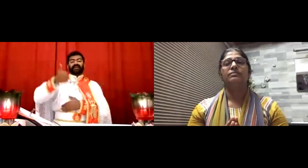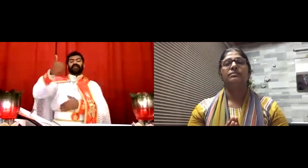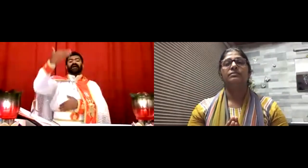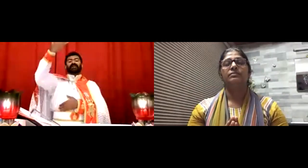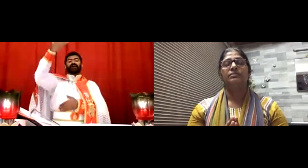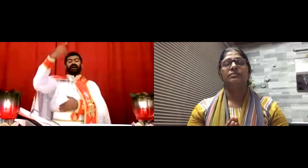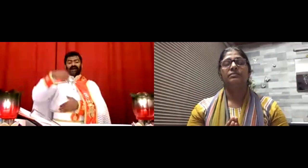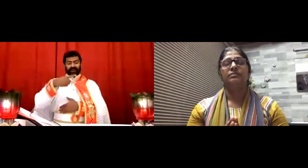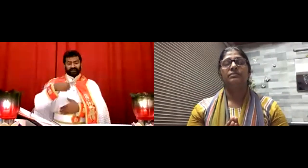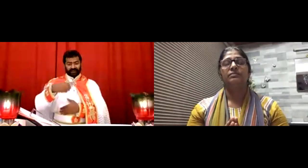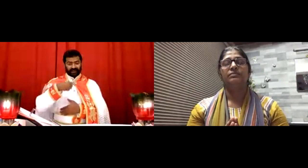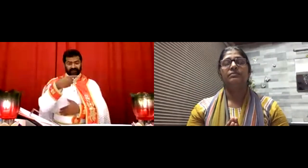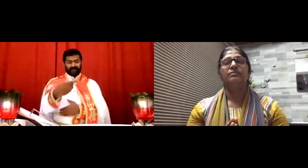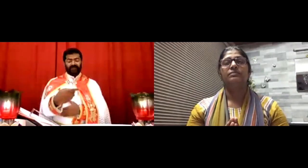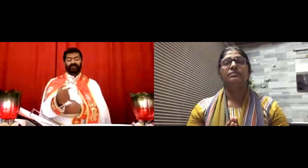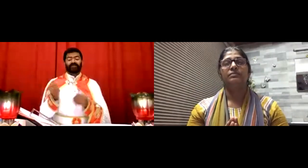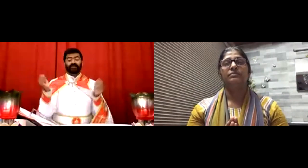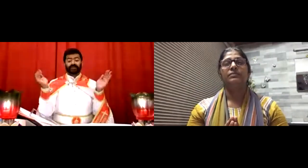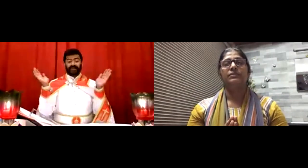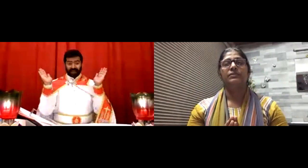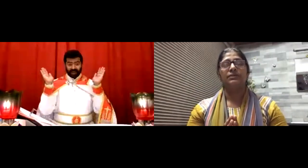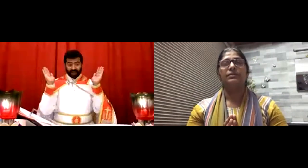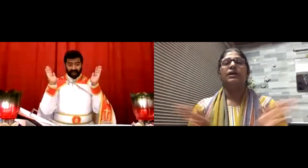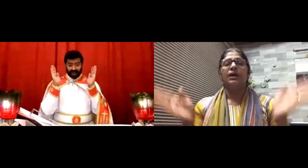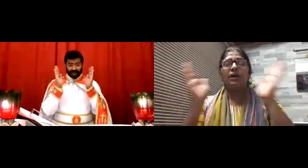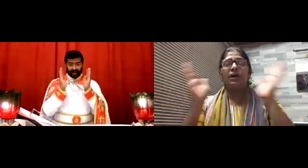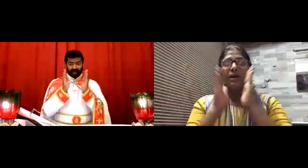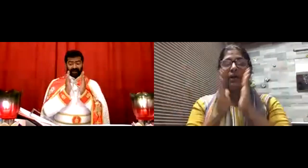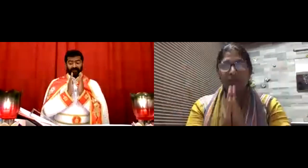സ്ഥലത്തിന്റെ നാഥായ നയിക്കും.